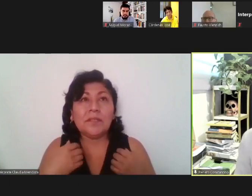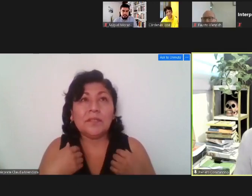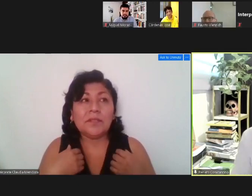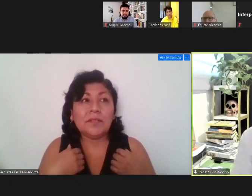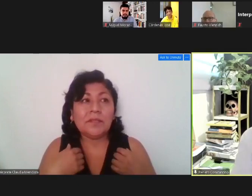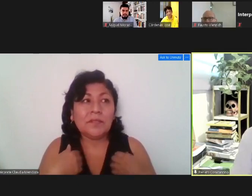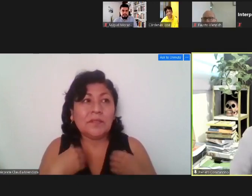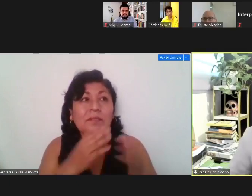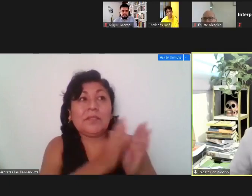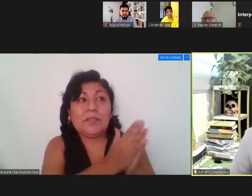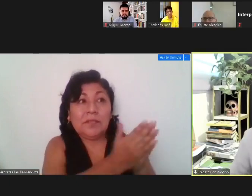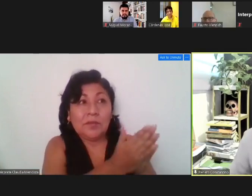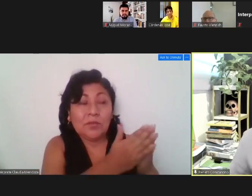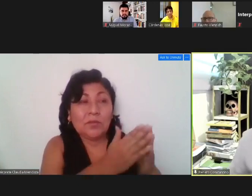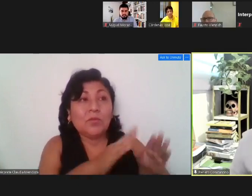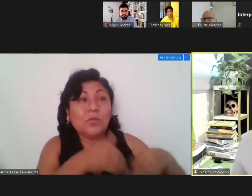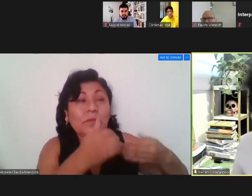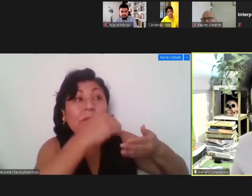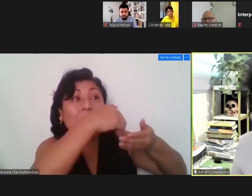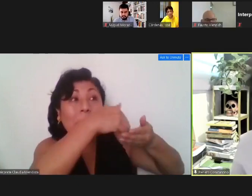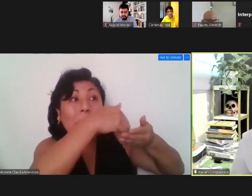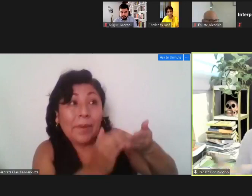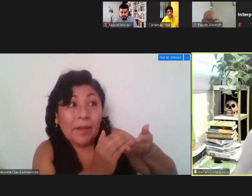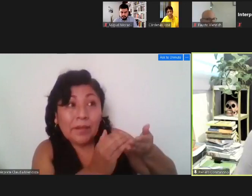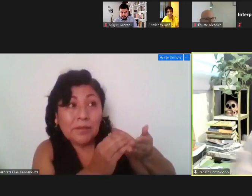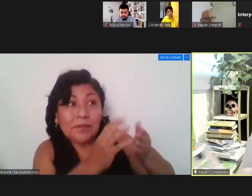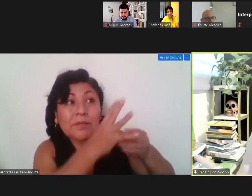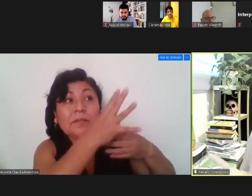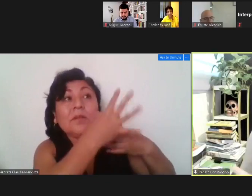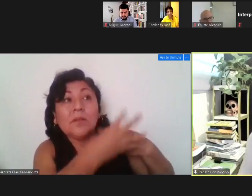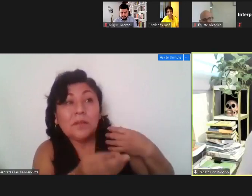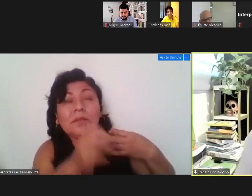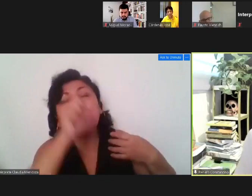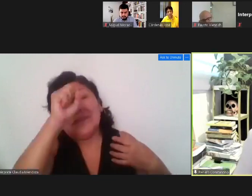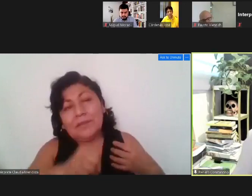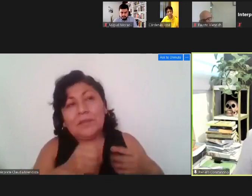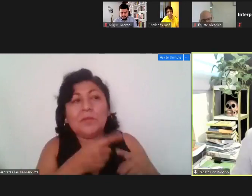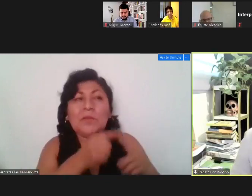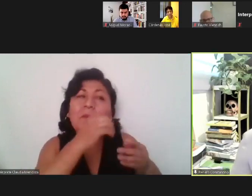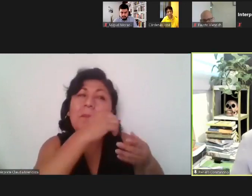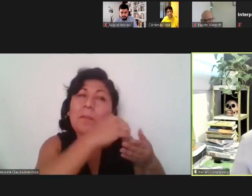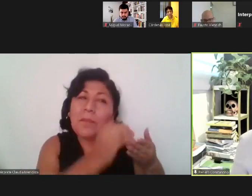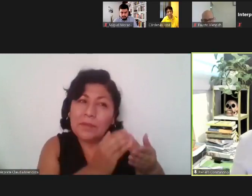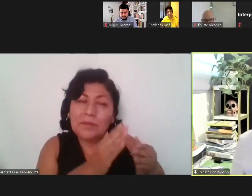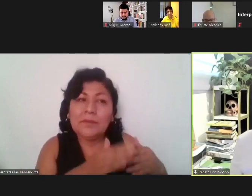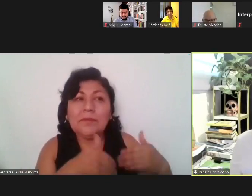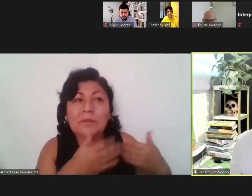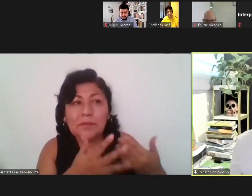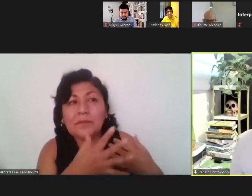Yo no puedo fotocopiar un libro entero, no podría digitalizar un libro entero, podría digitalizar algunas partes.